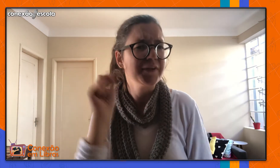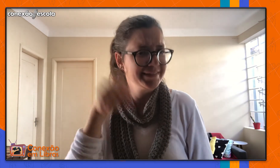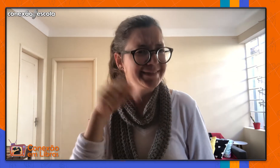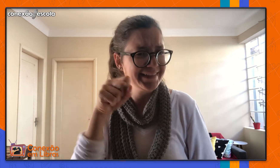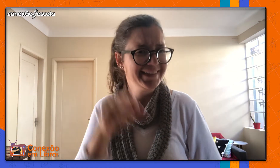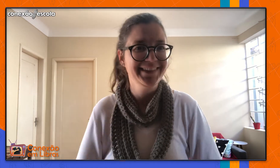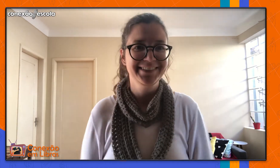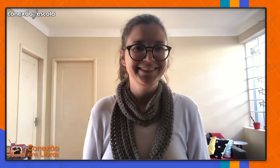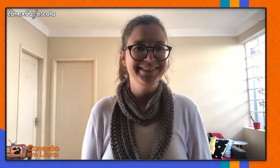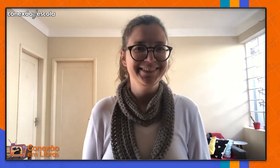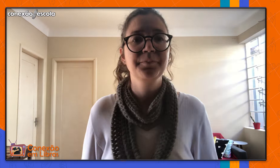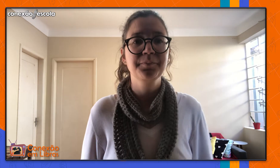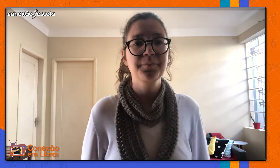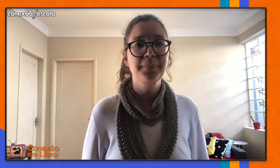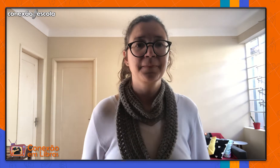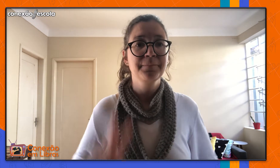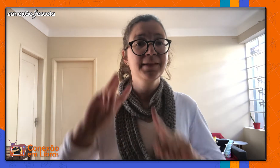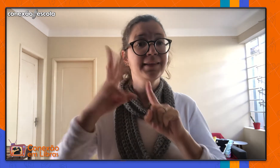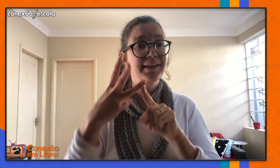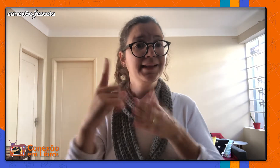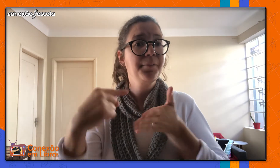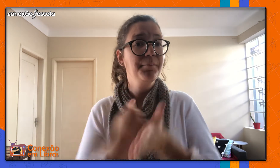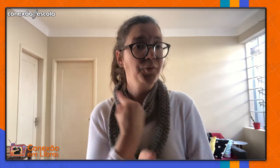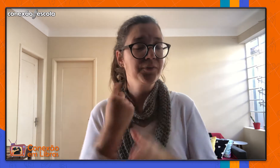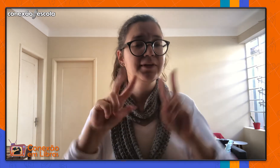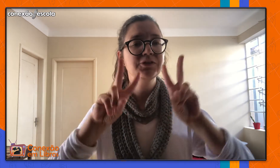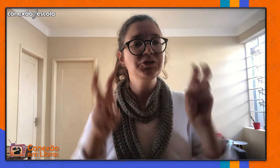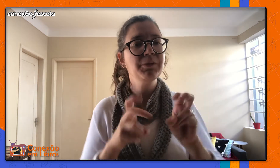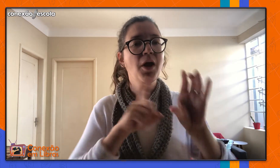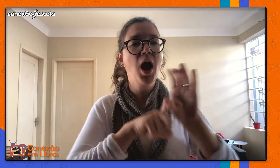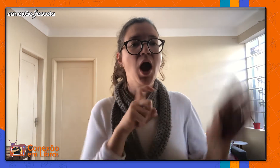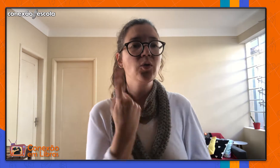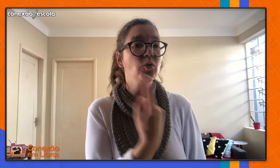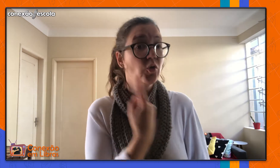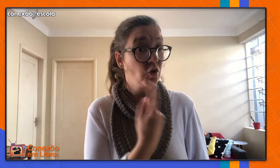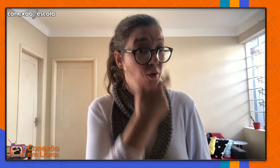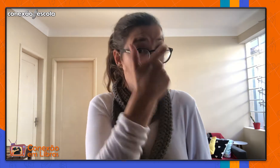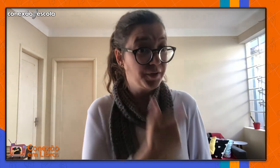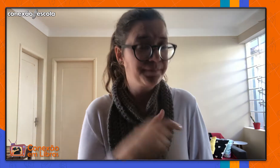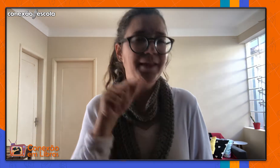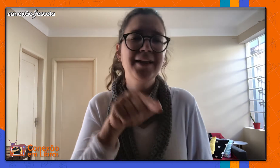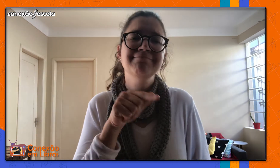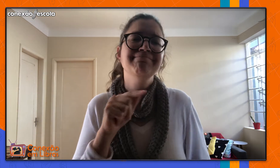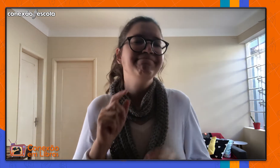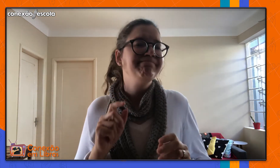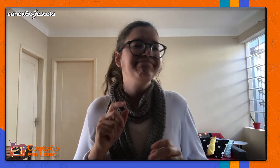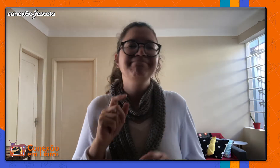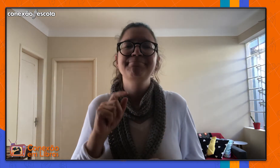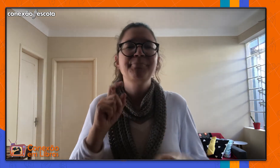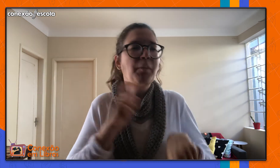aprender as duas línguas de forma simultânea. A terceira pergunta foi sobre a autonomia do surdo.